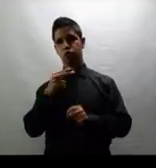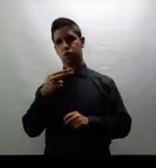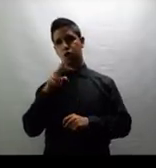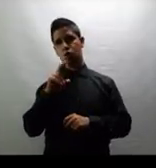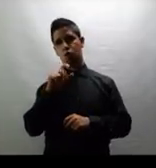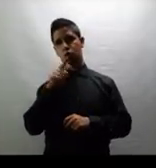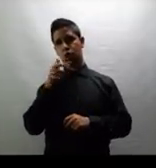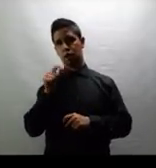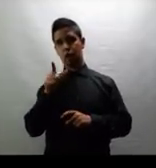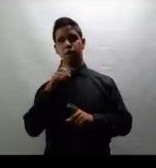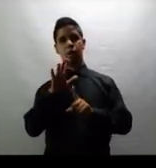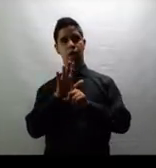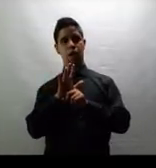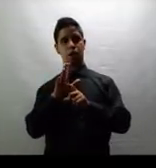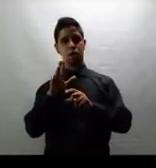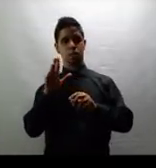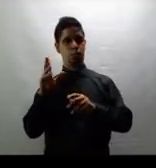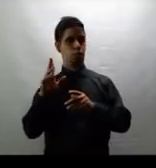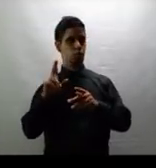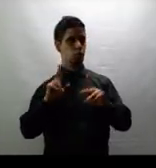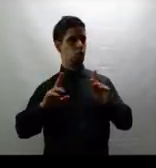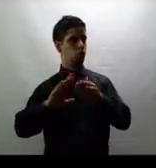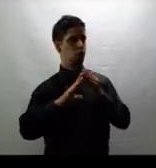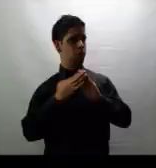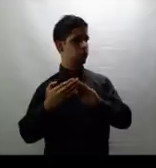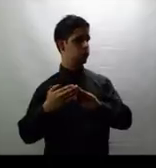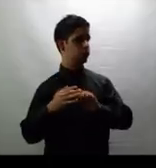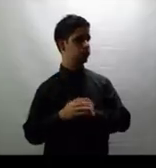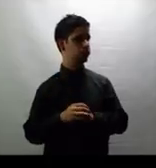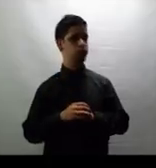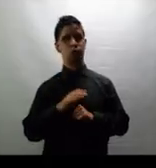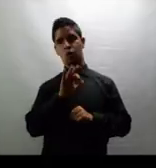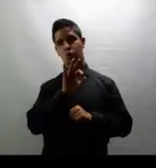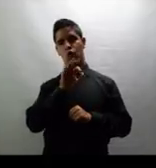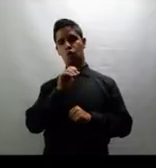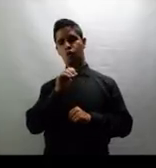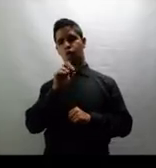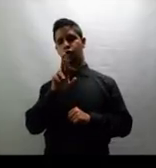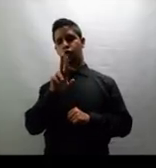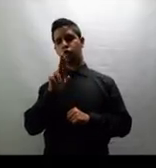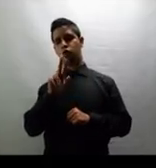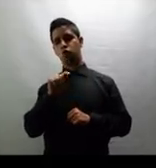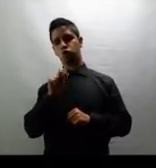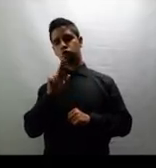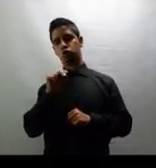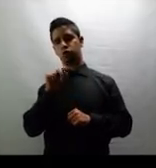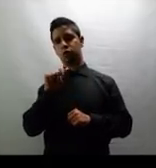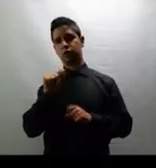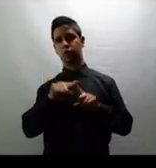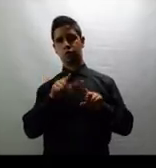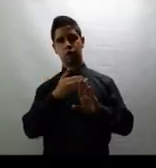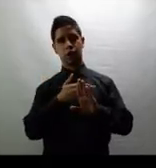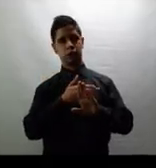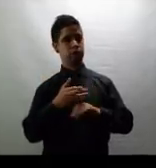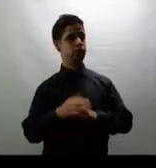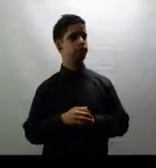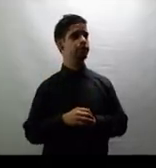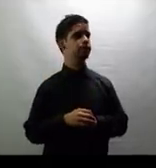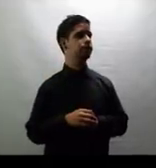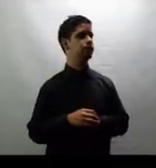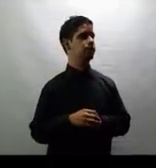momento a ti fue la afortunada fue antes de que pasó